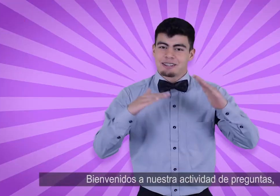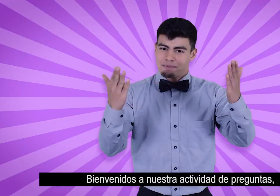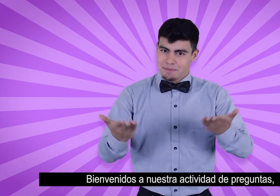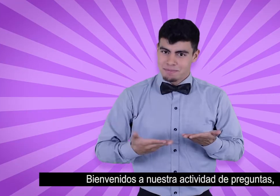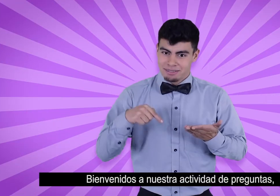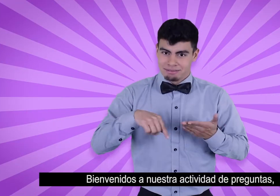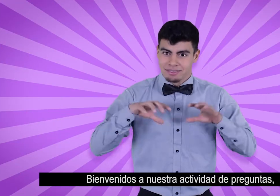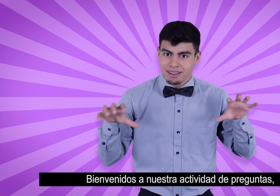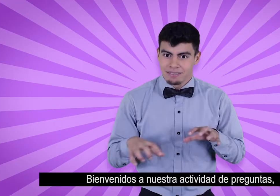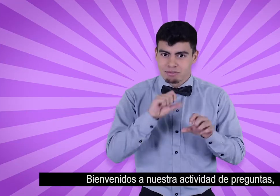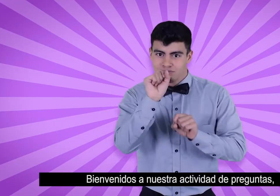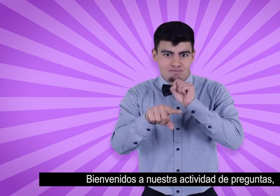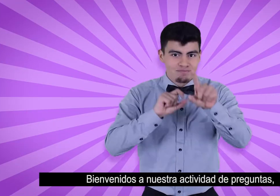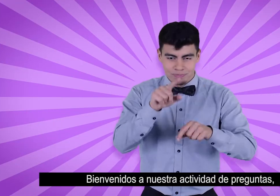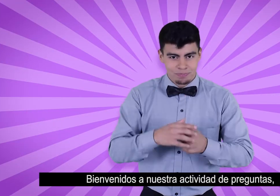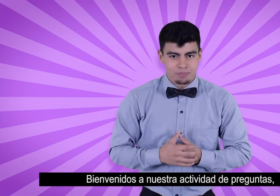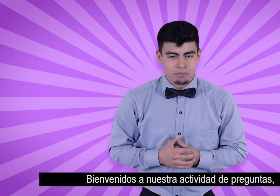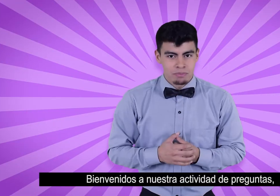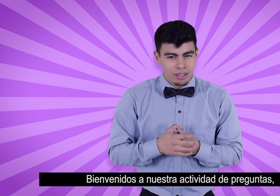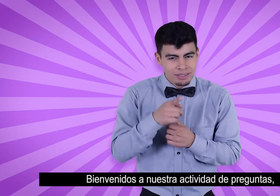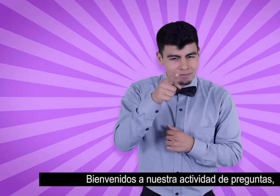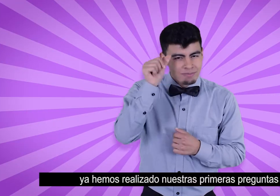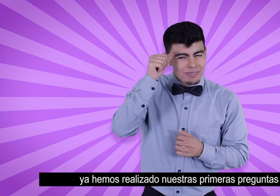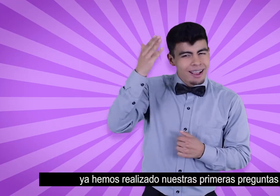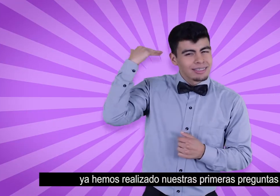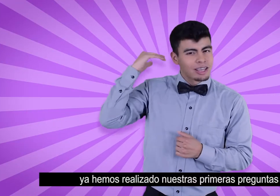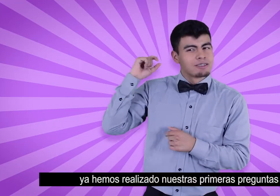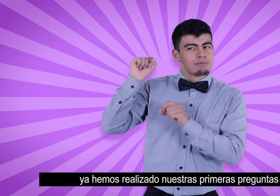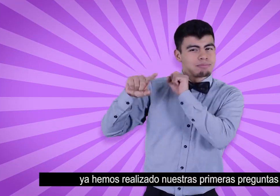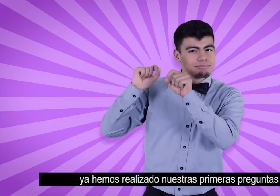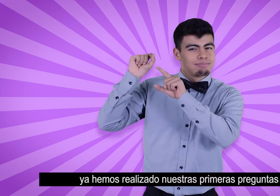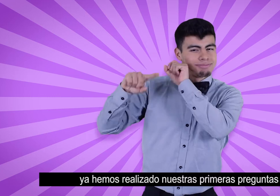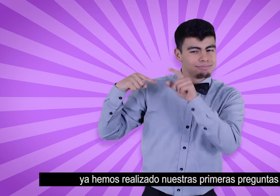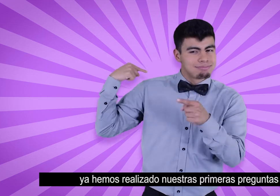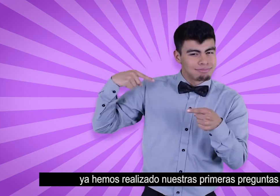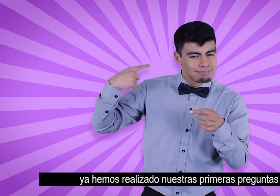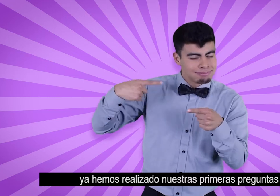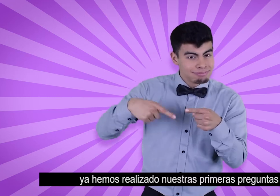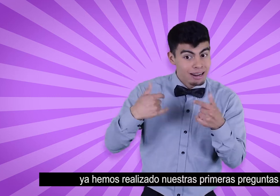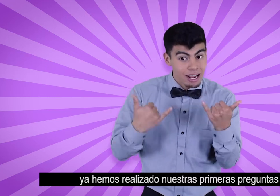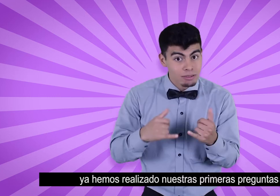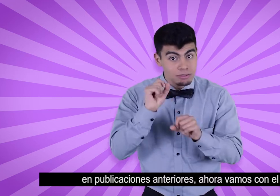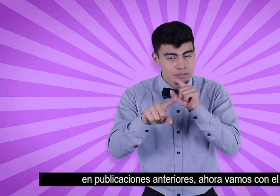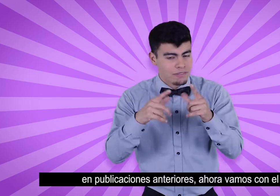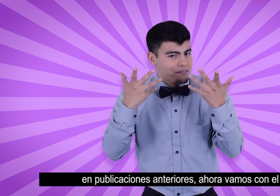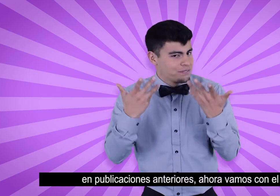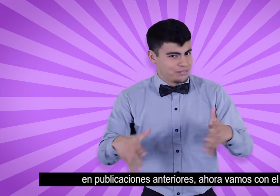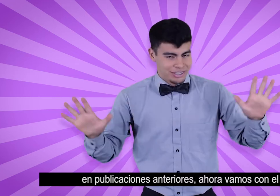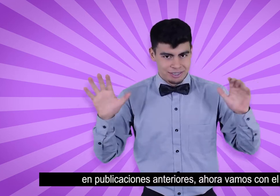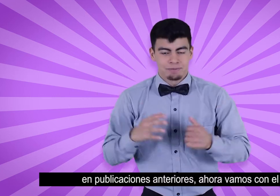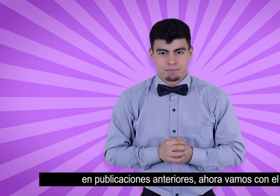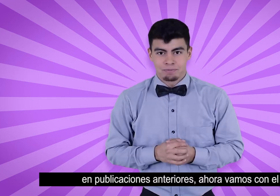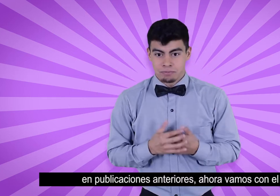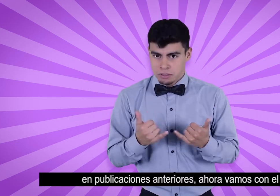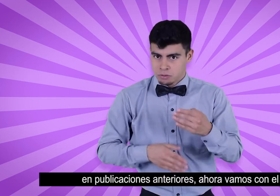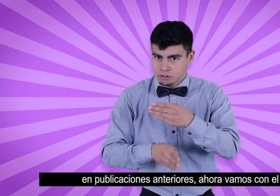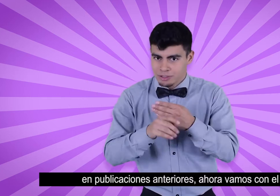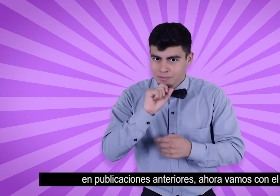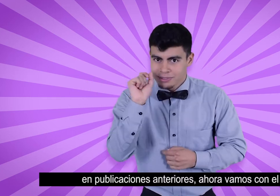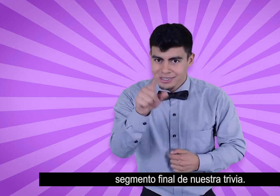Bienvenidos a nuestra actividad de preguntas. Ya hemos realizado nuestras primeras preguntas en publicaciones anteriores. Ahora vamos con el